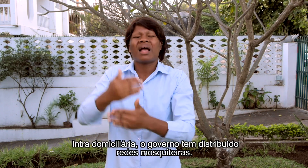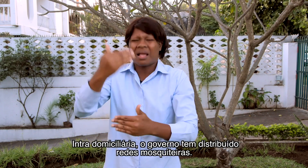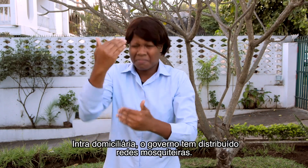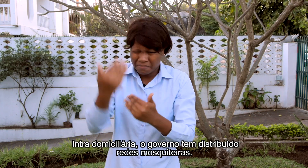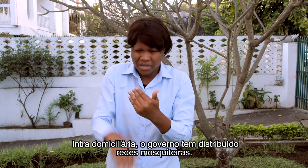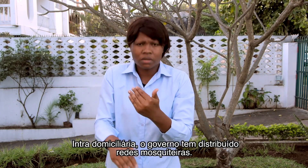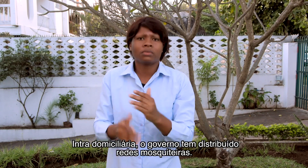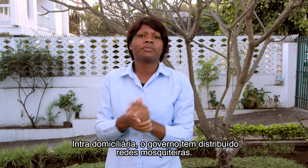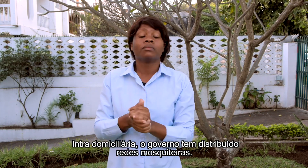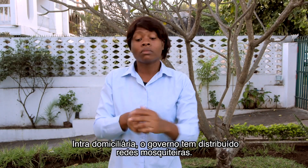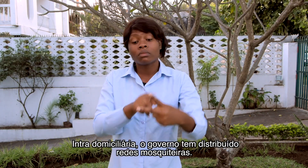distribuído redes mosquiteiras.